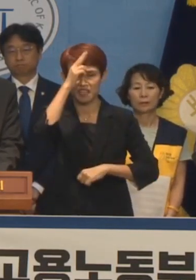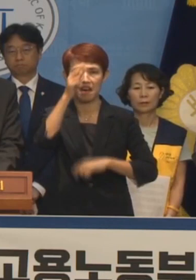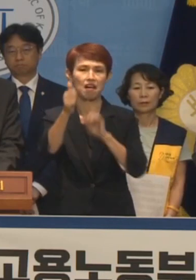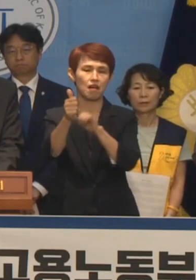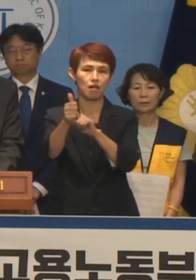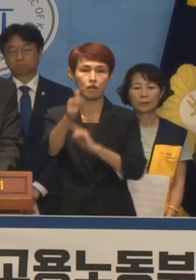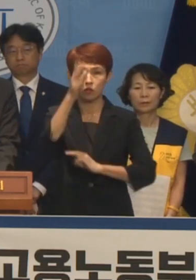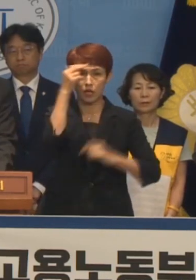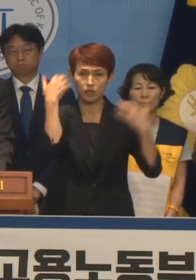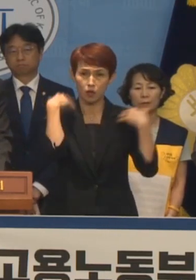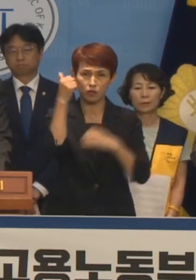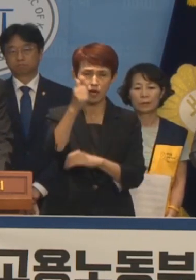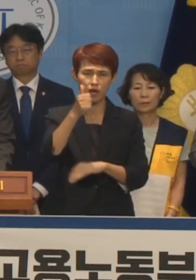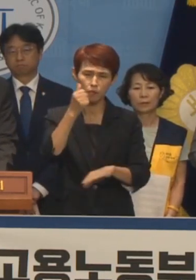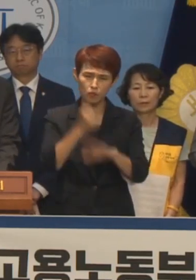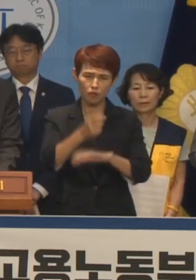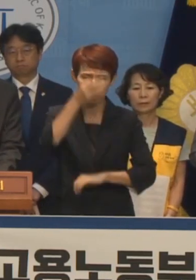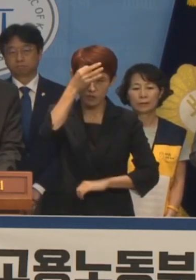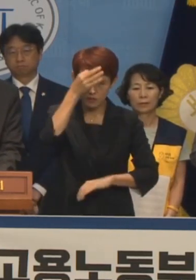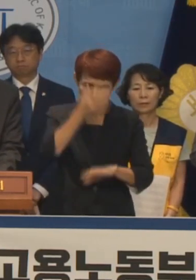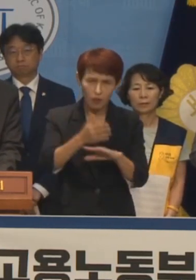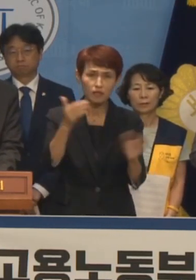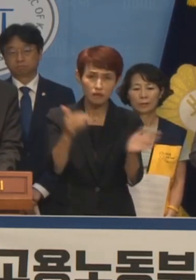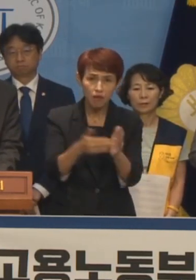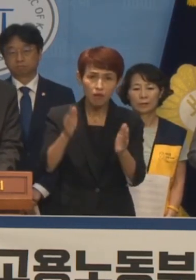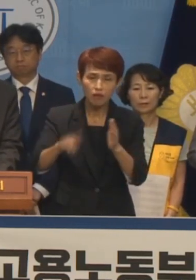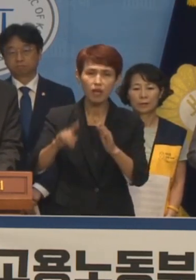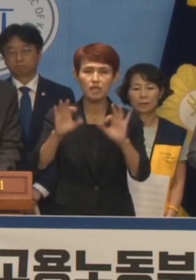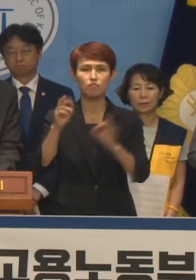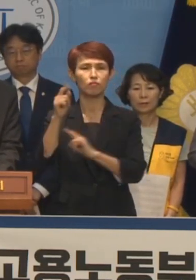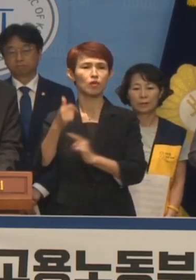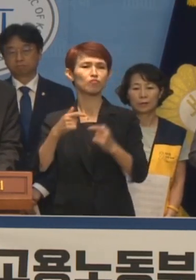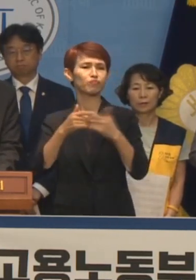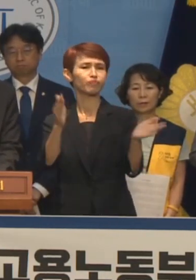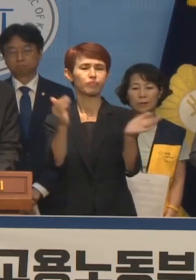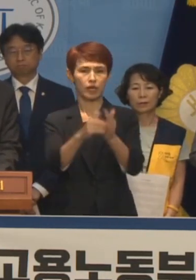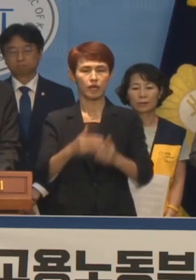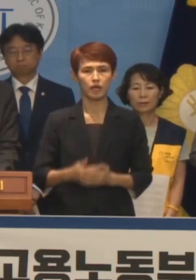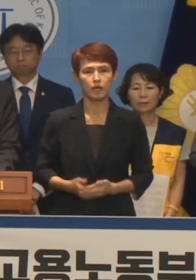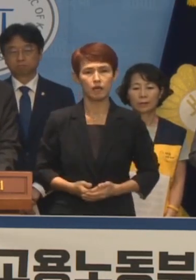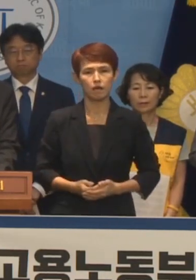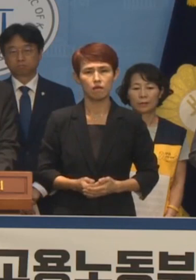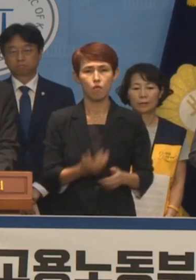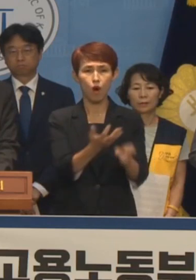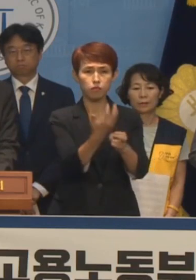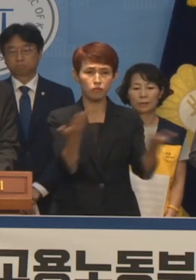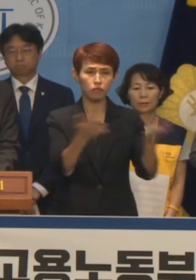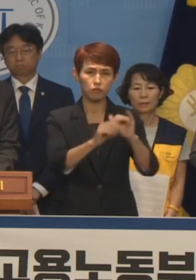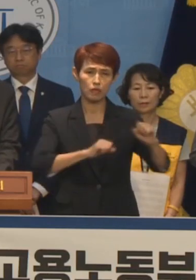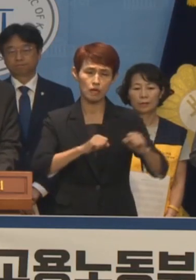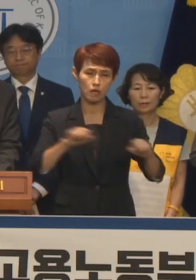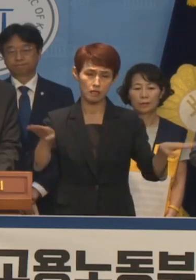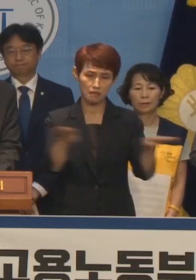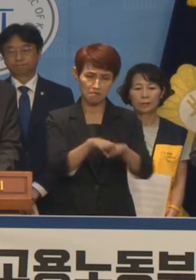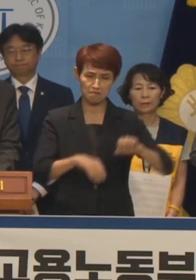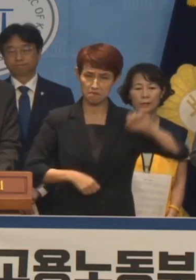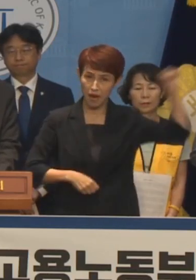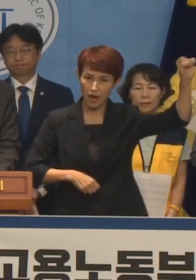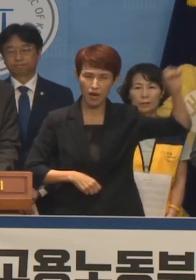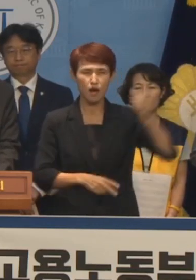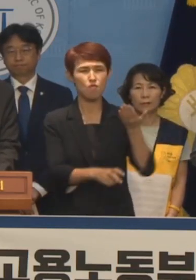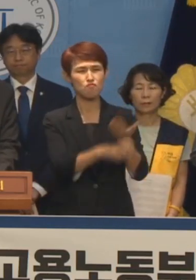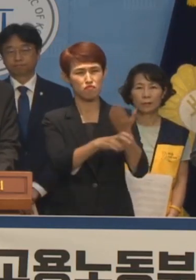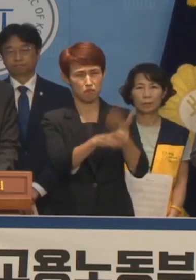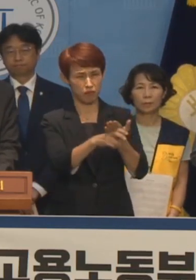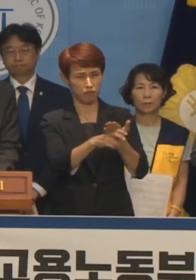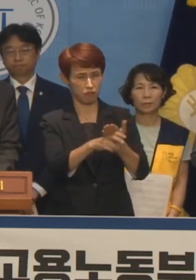이미 사과를 한 사건에 대해서 말하기도 했습니다. 2022년 화물 노동자들의 파업에 대해서는 불법 파업에는